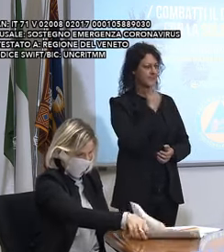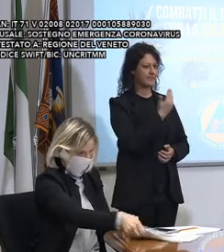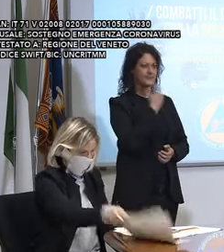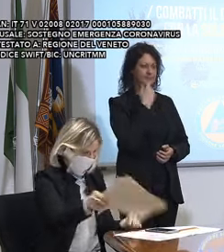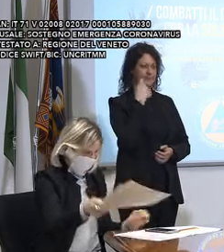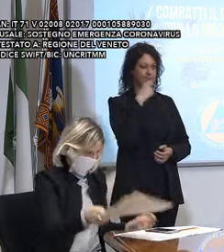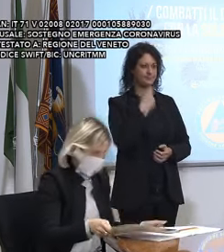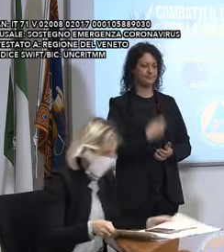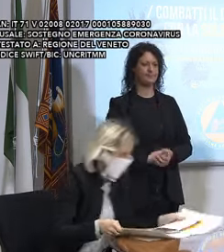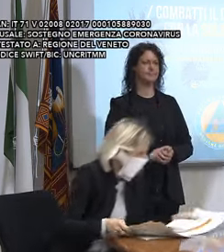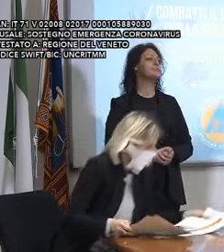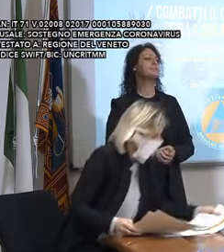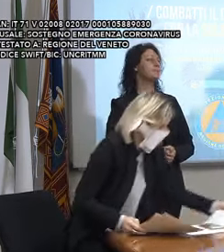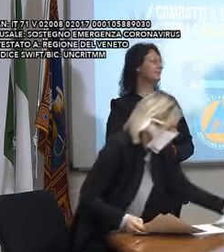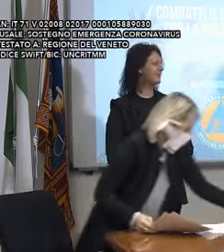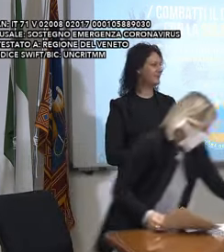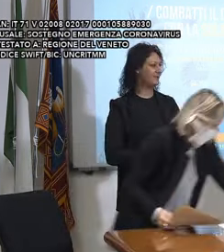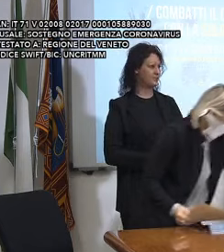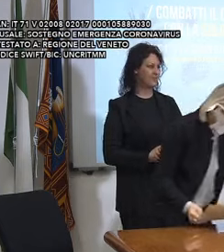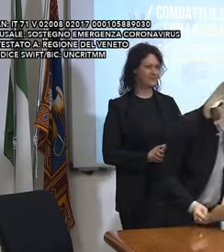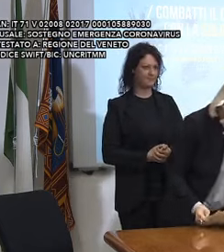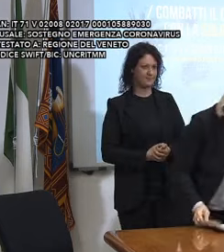Grazie, buongiorno a tutti.